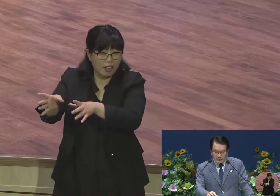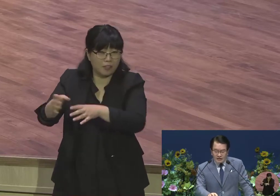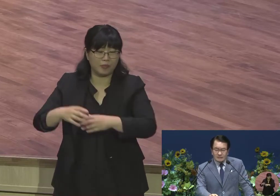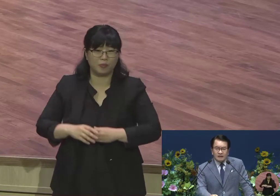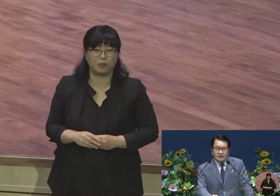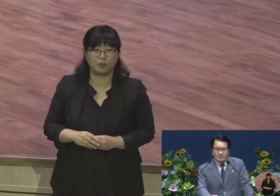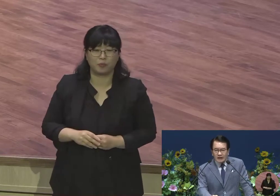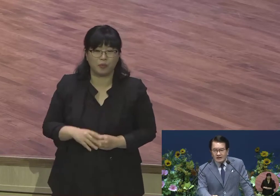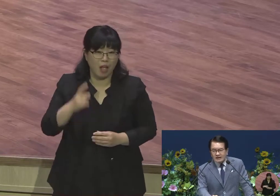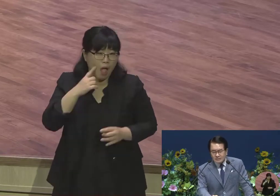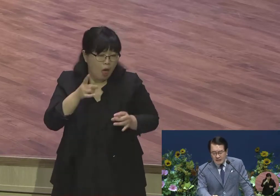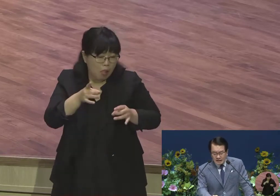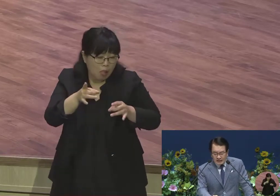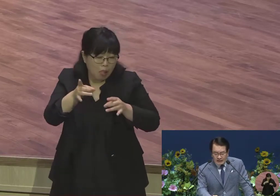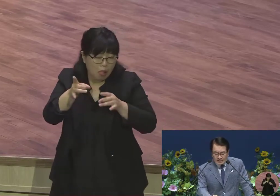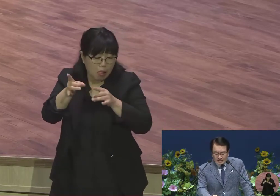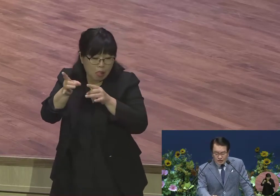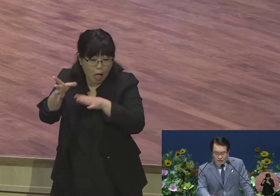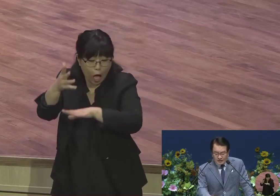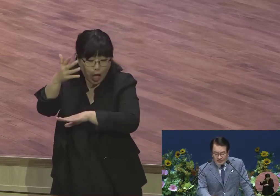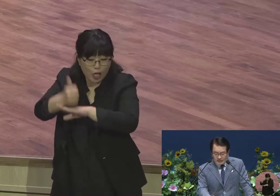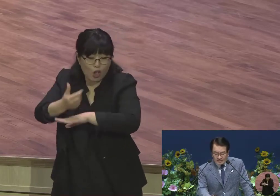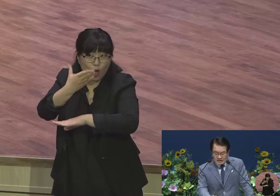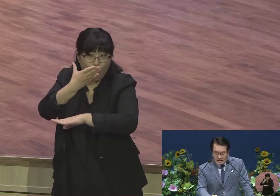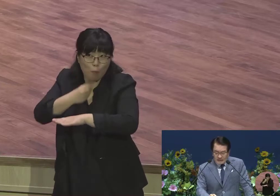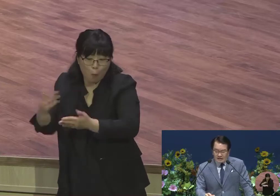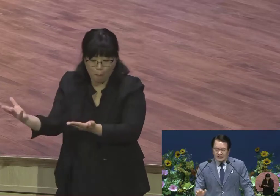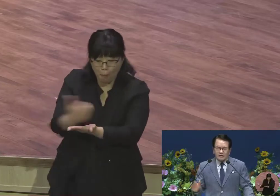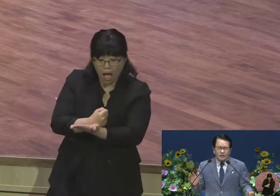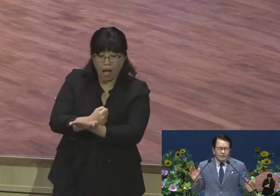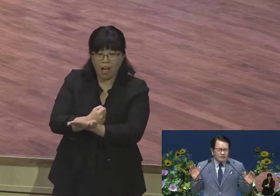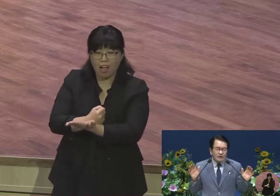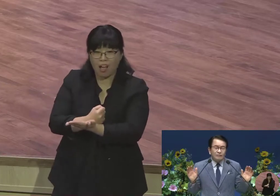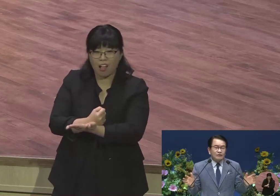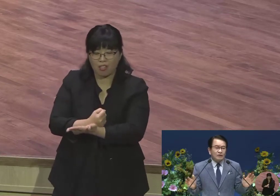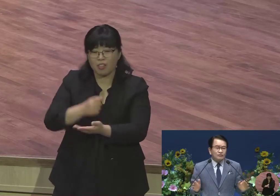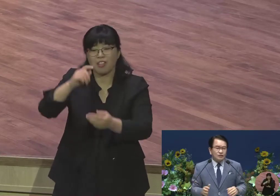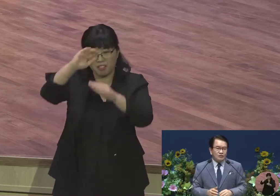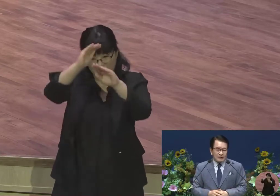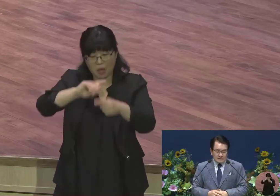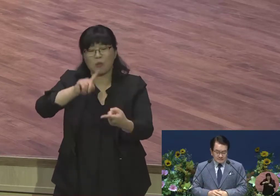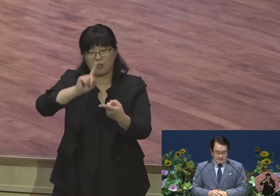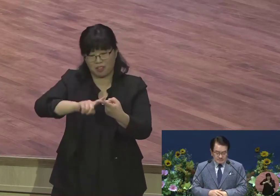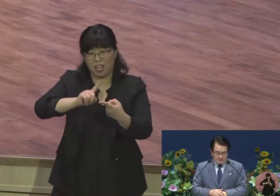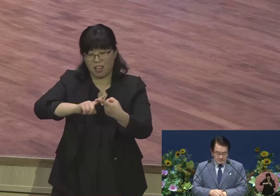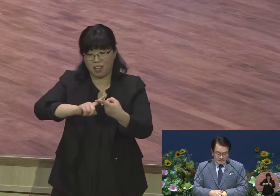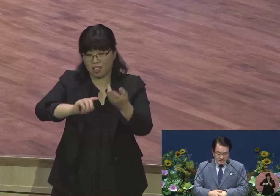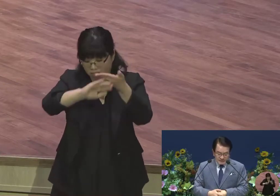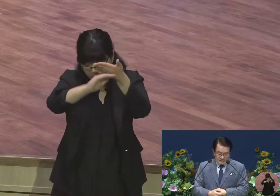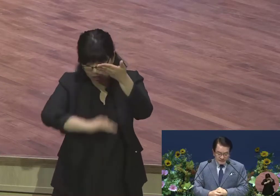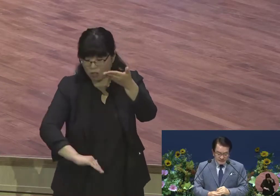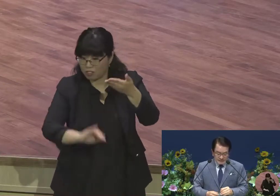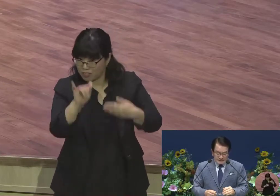상세에 기록되어 있습니다 얼마나 치밀하게 준비했는지 이삭이 꼼짝 못하고 속고 말하죠